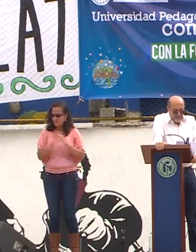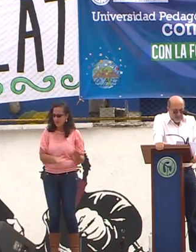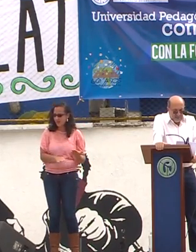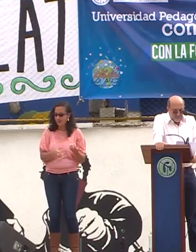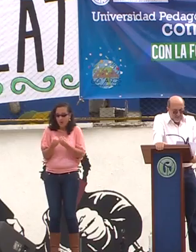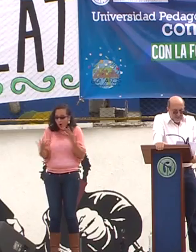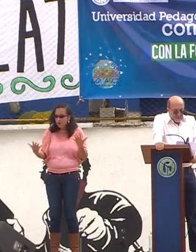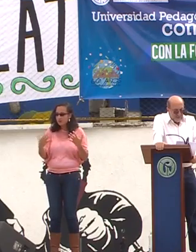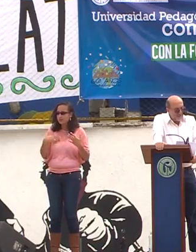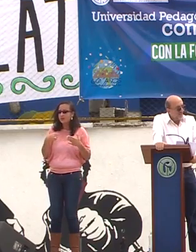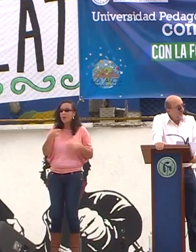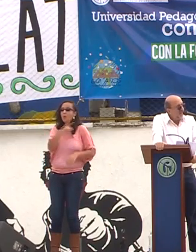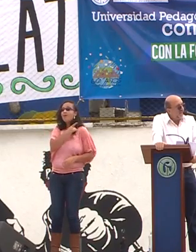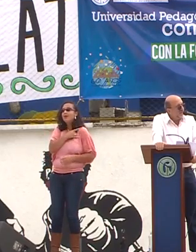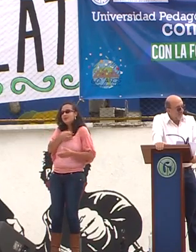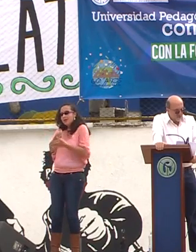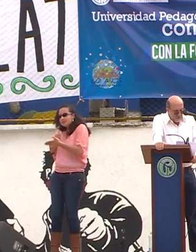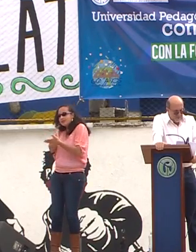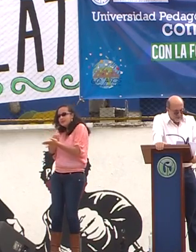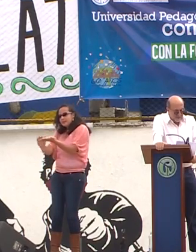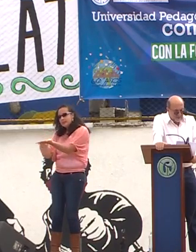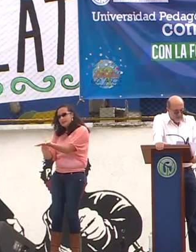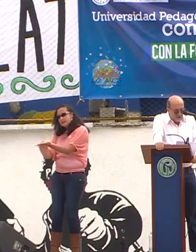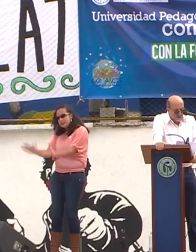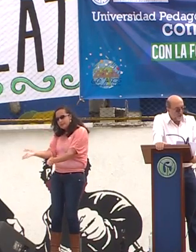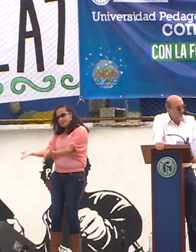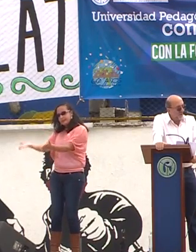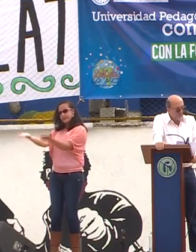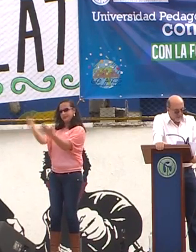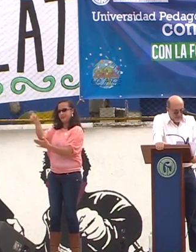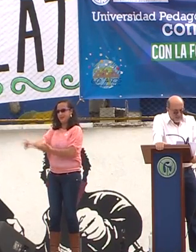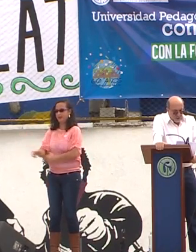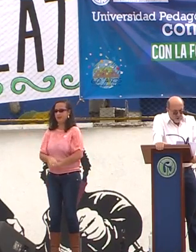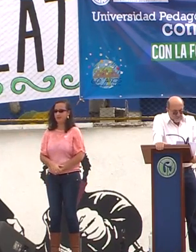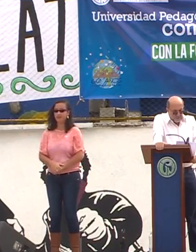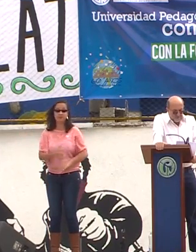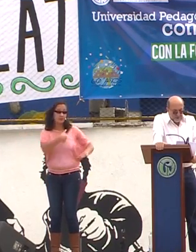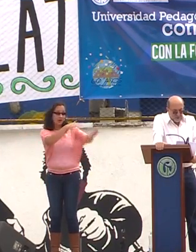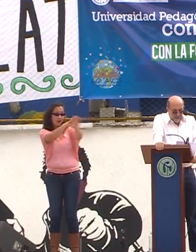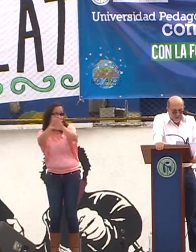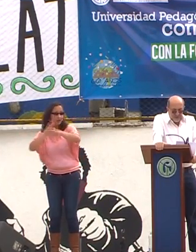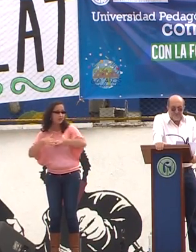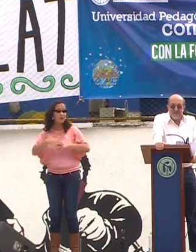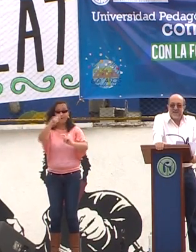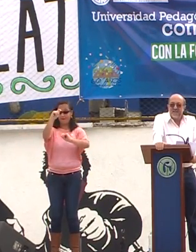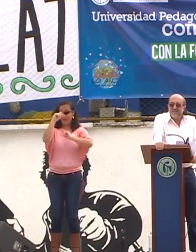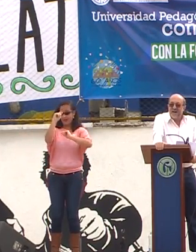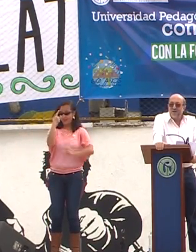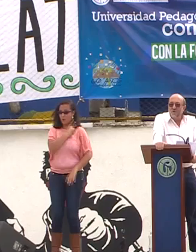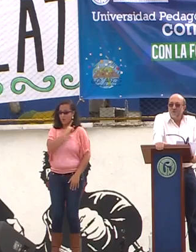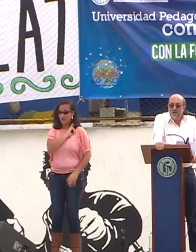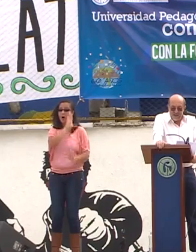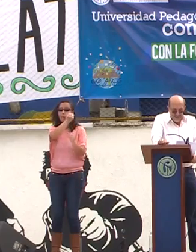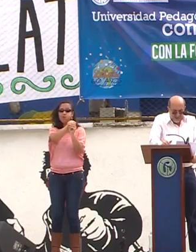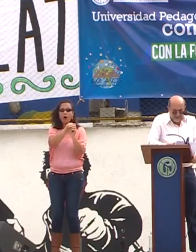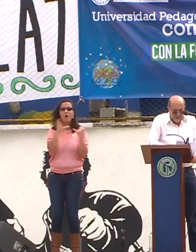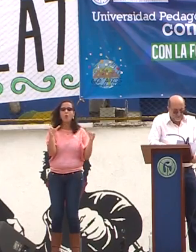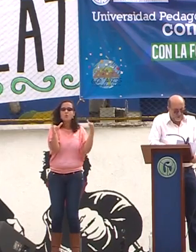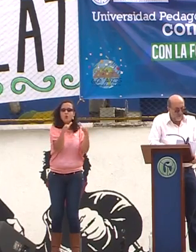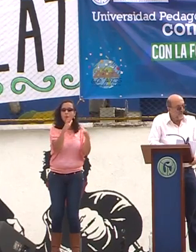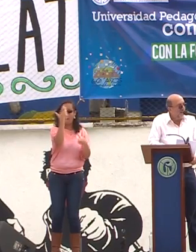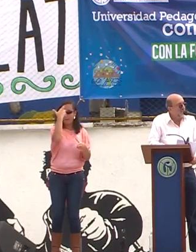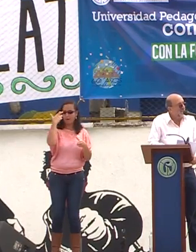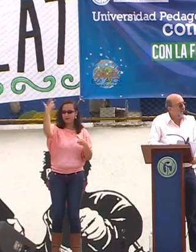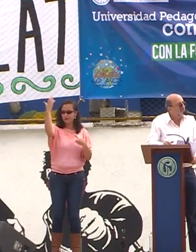Importante indicar que desde Bienestar Universitario se cuenta con profesional especializado en